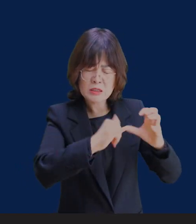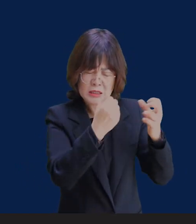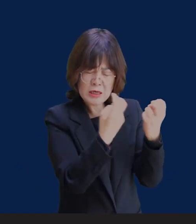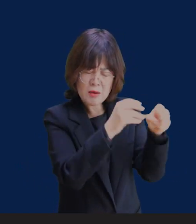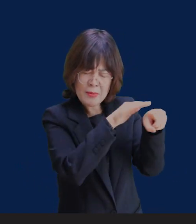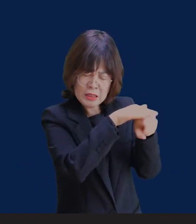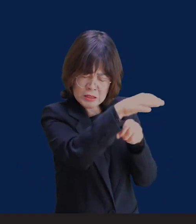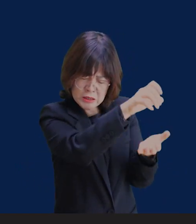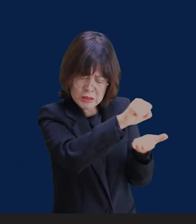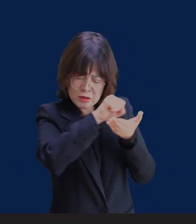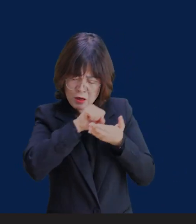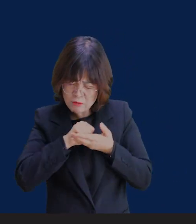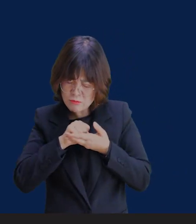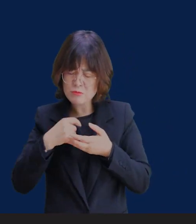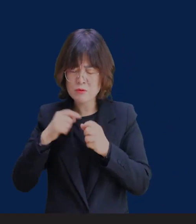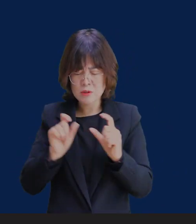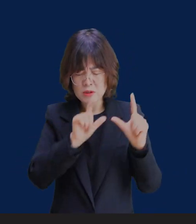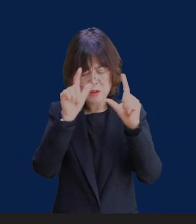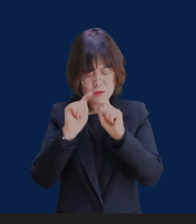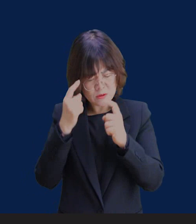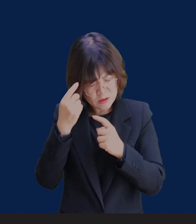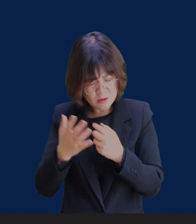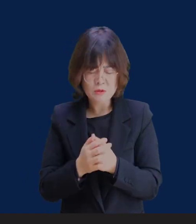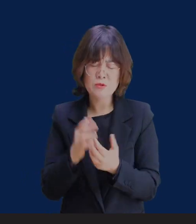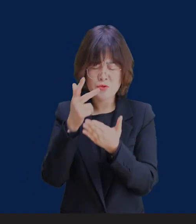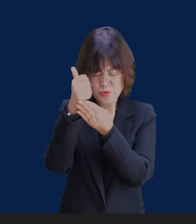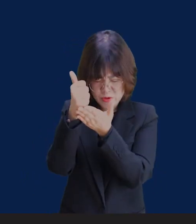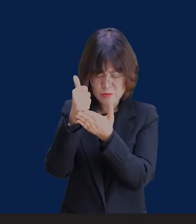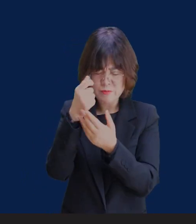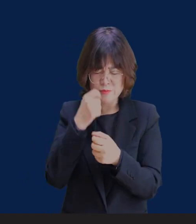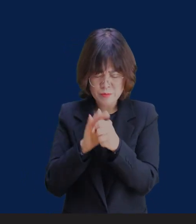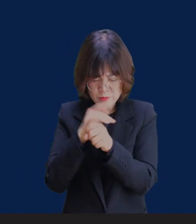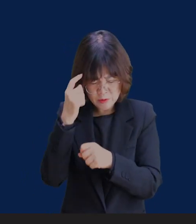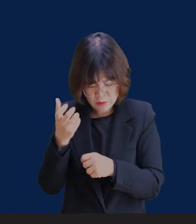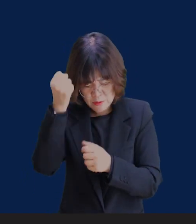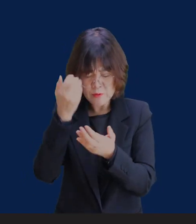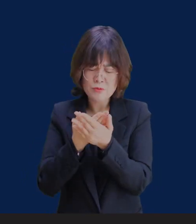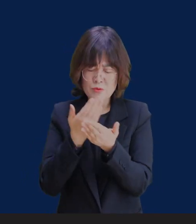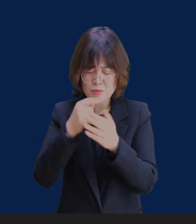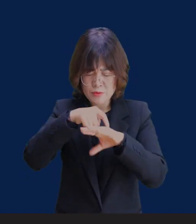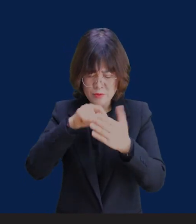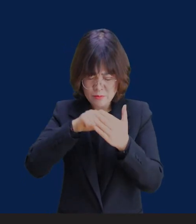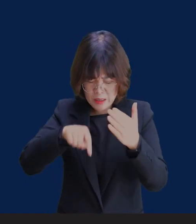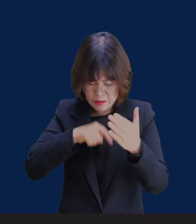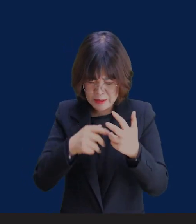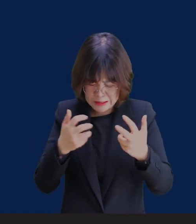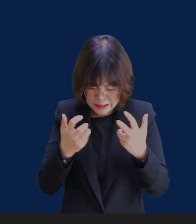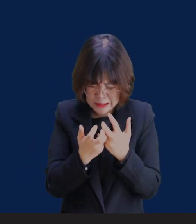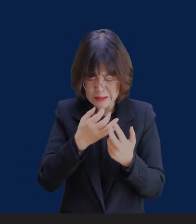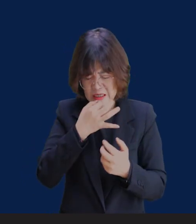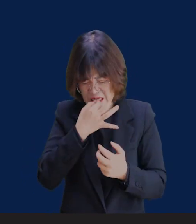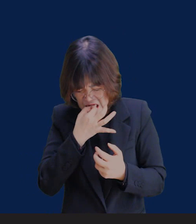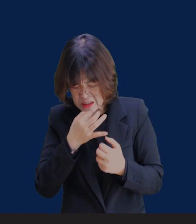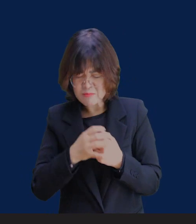끊이지 않은 거룩하신 성전이 강도의 소굴로 변해버리고 아버지의 장사의 시장바닥으로 변해버린